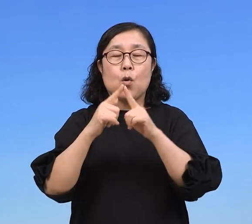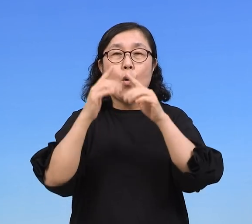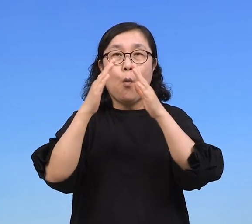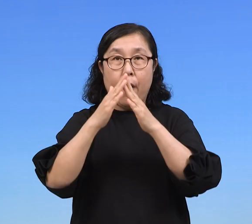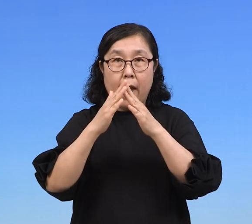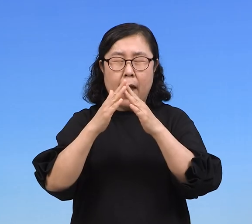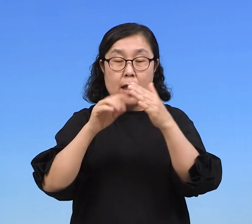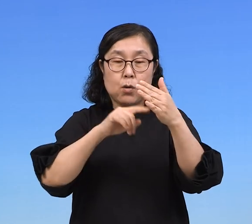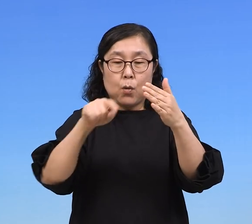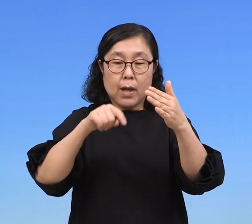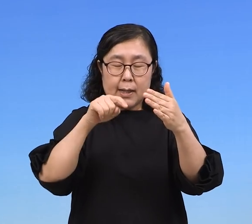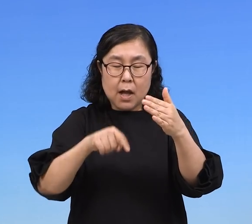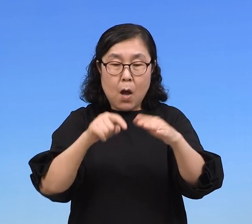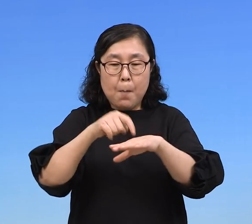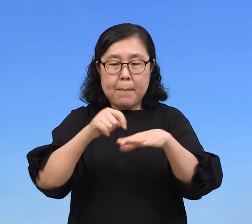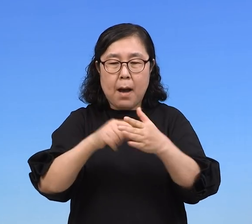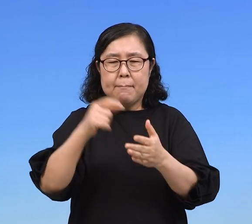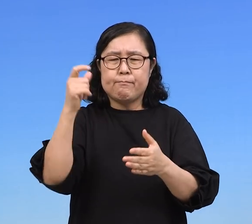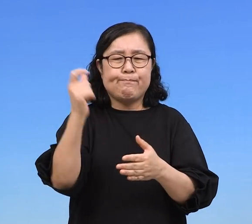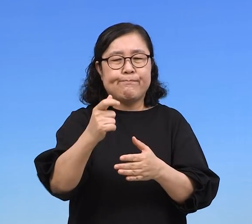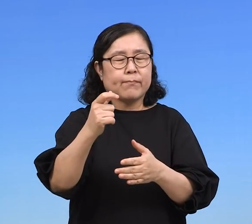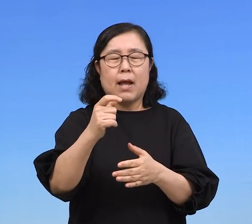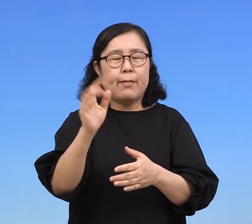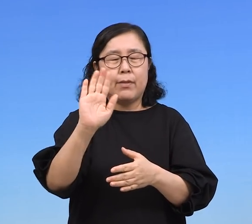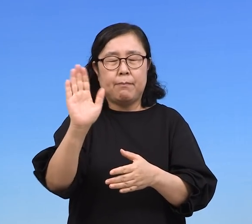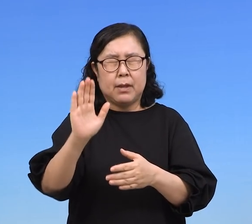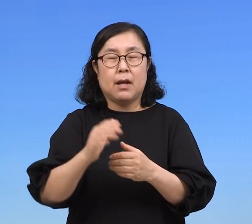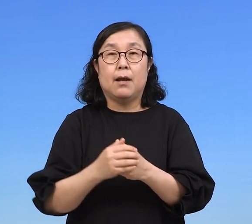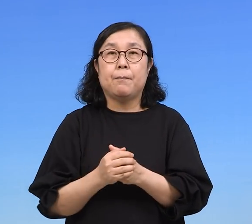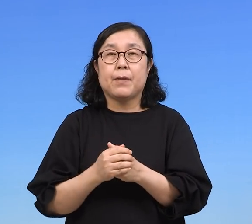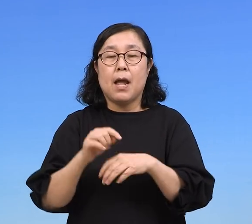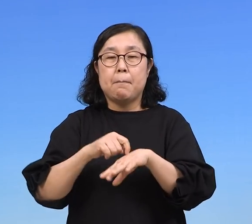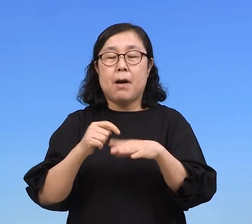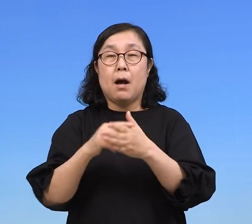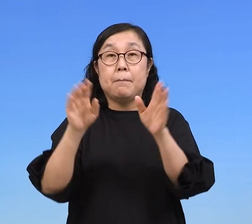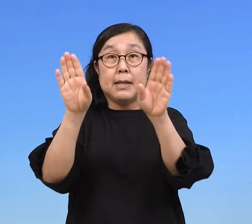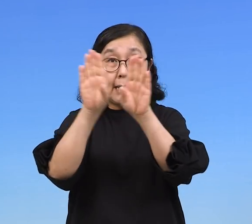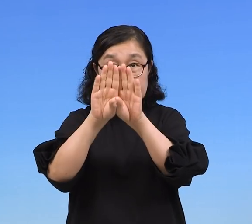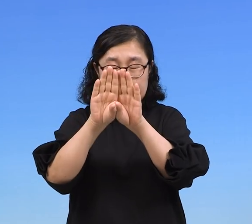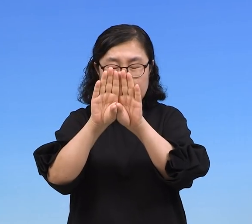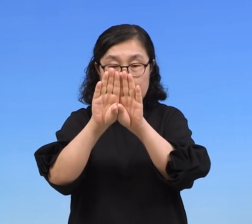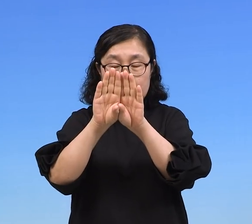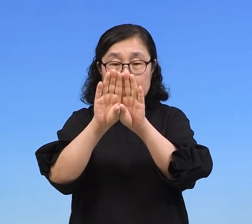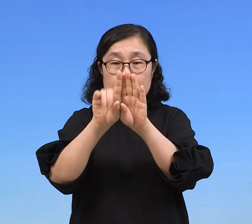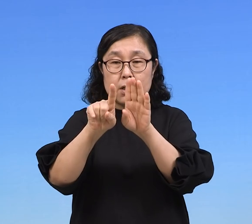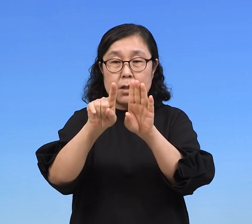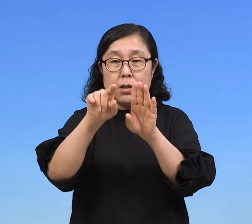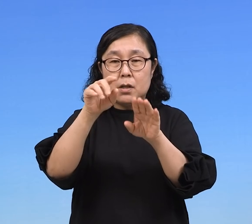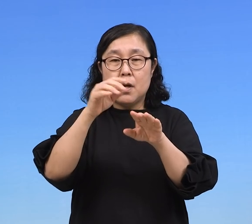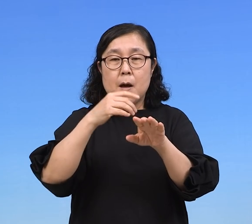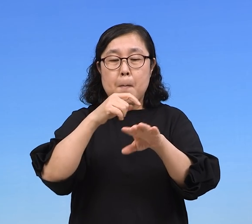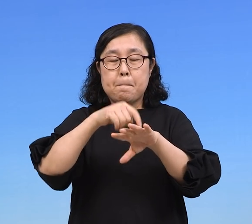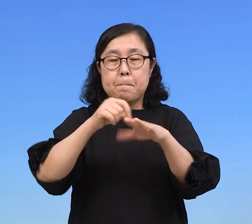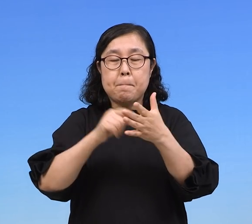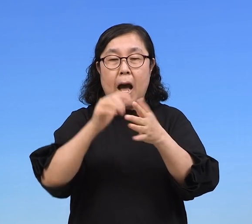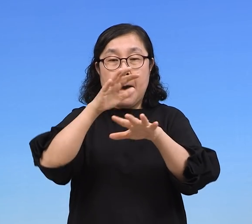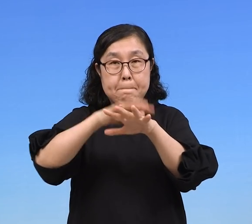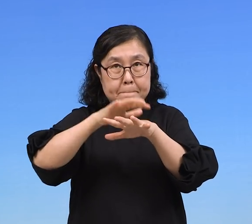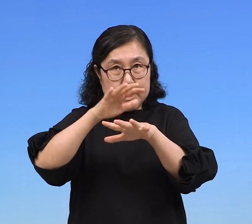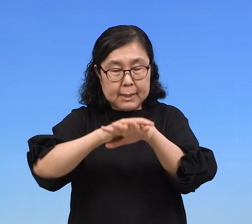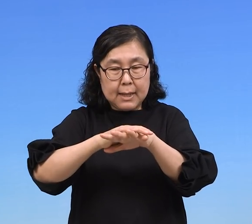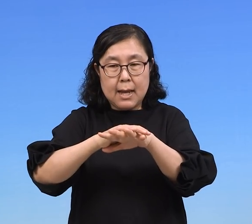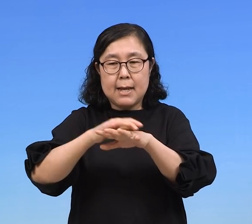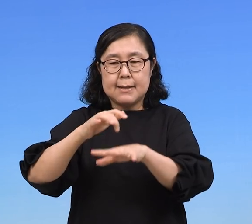경우라도 교회에서 이 마음이 굳어져 버리면, 마음이 다치면 거기가 내 마음밭이